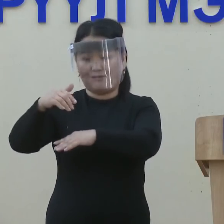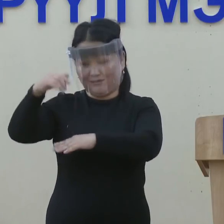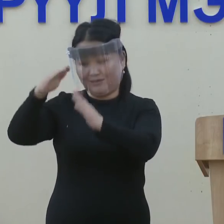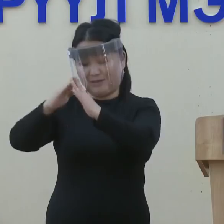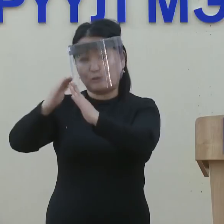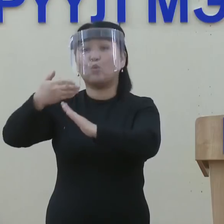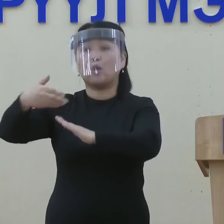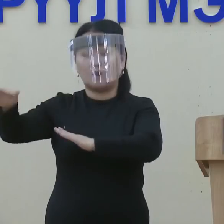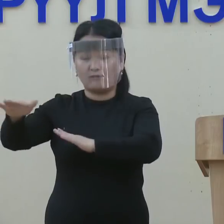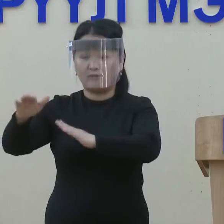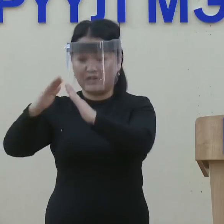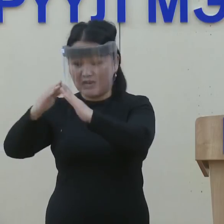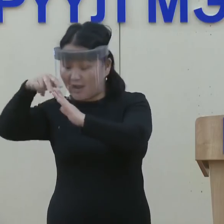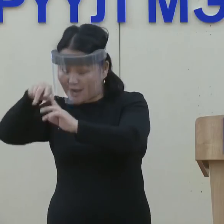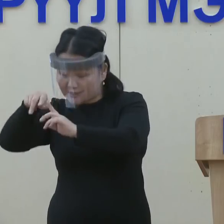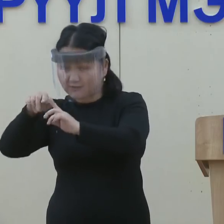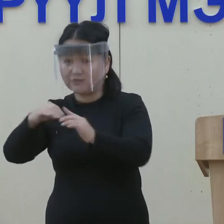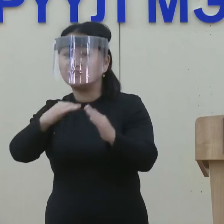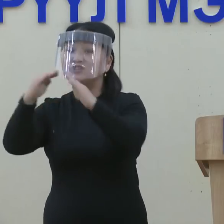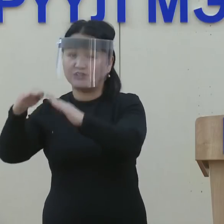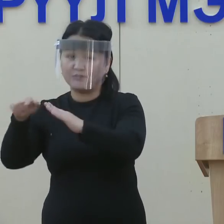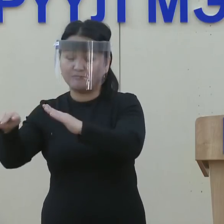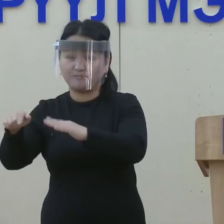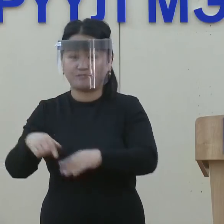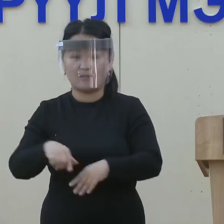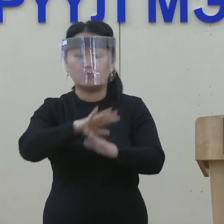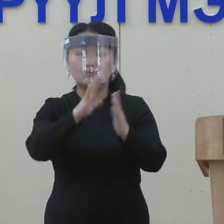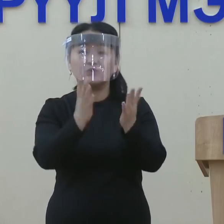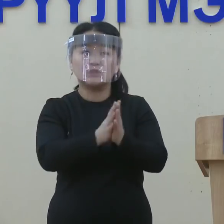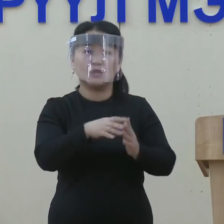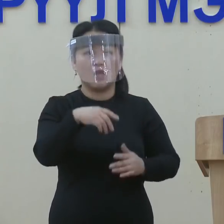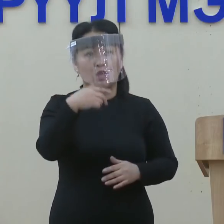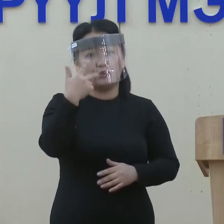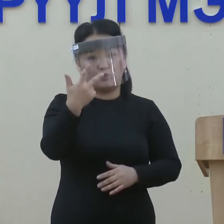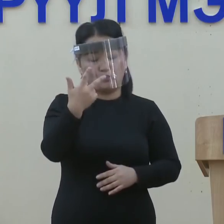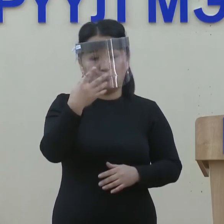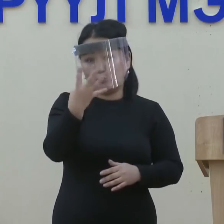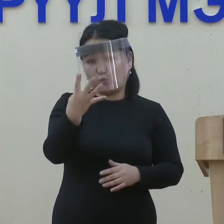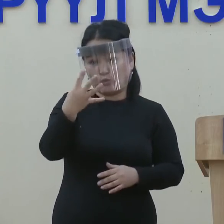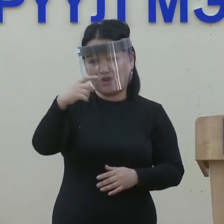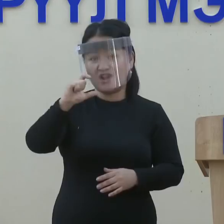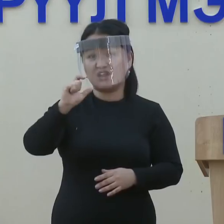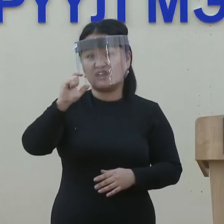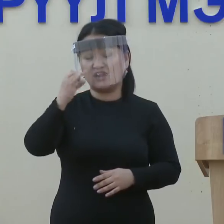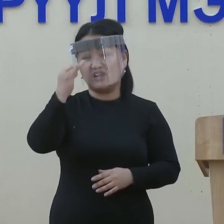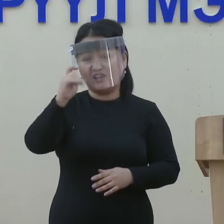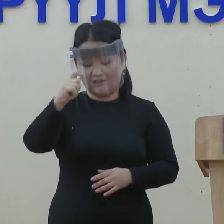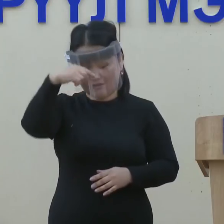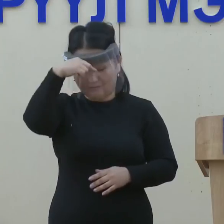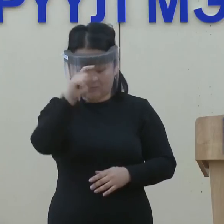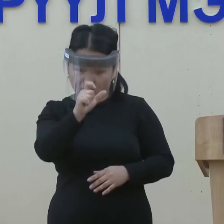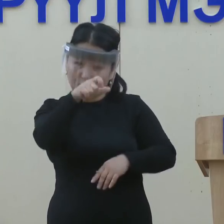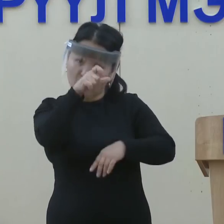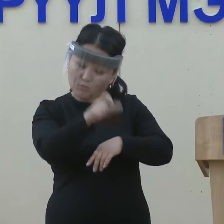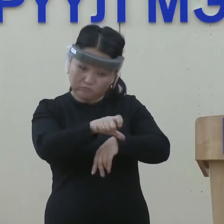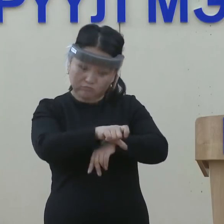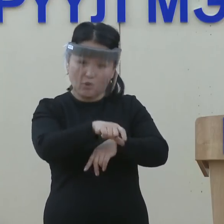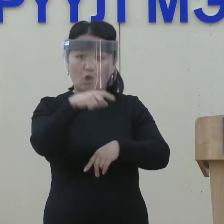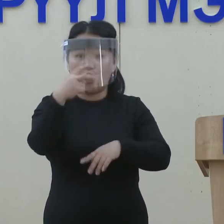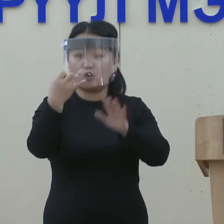ингээд нийт одоо ажиглалтын байруудад 4 ихэмч 27 резидент эмч байгаа. За ажиглалтын байранд